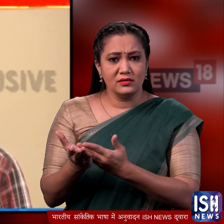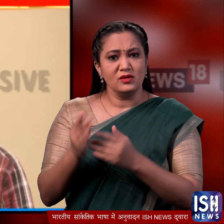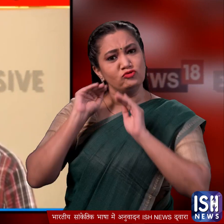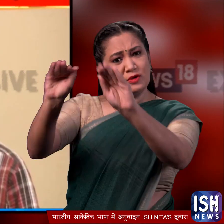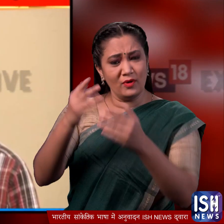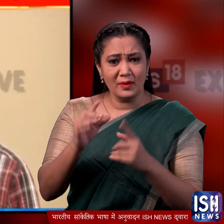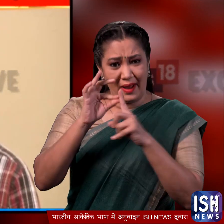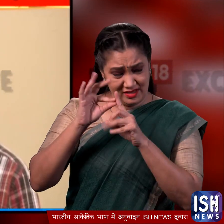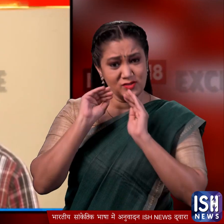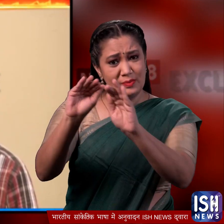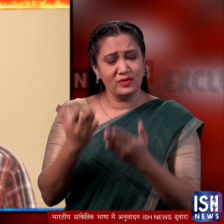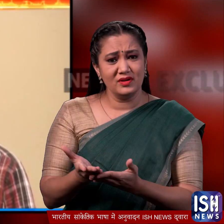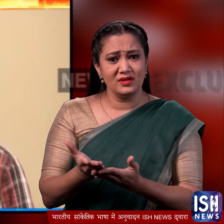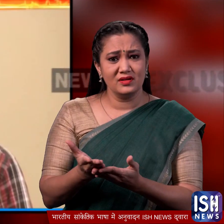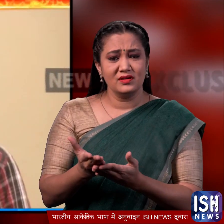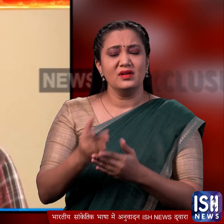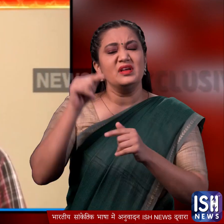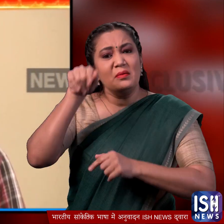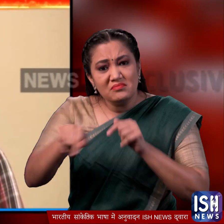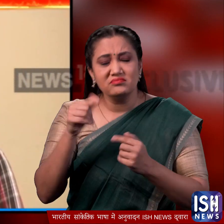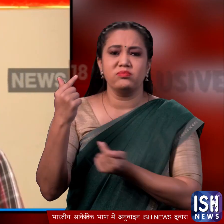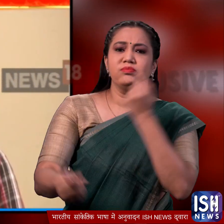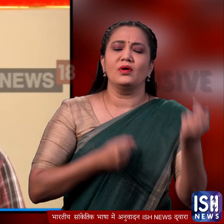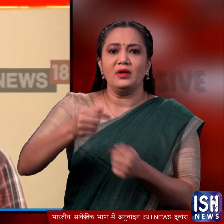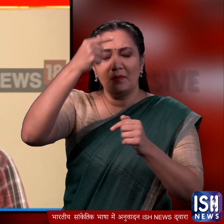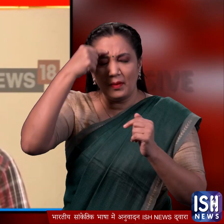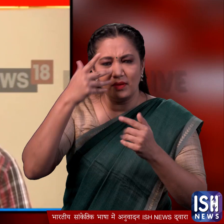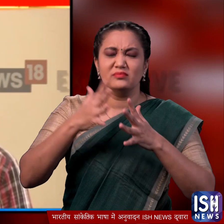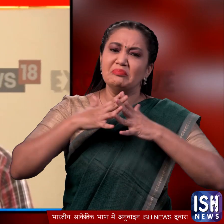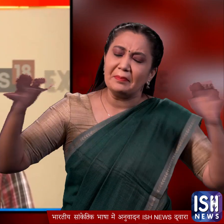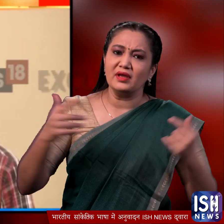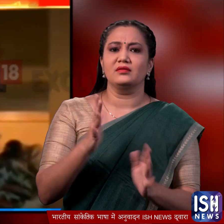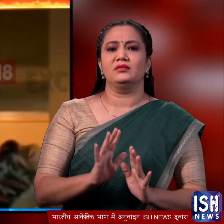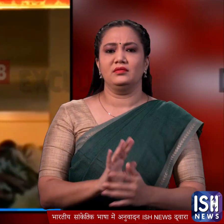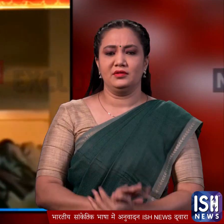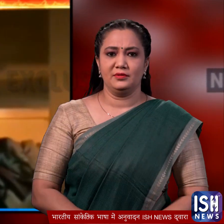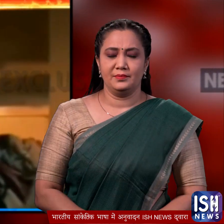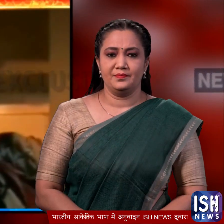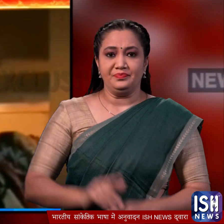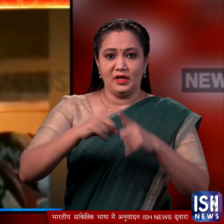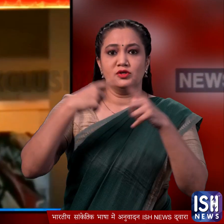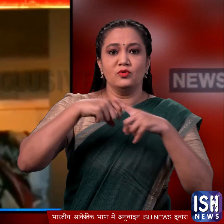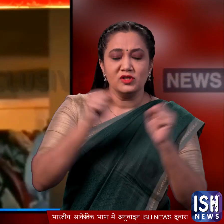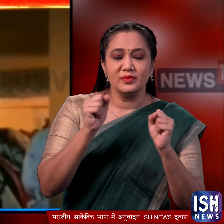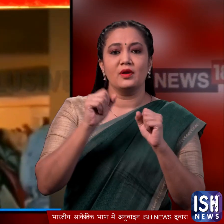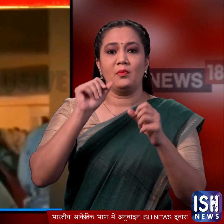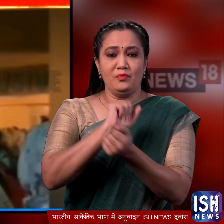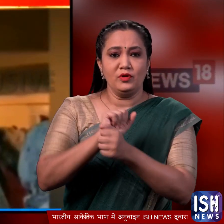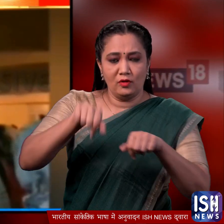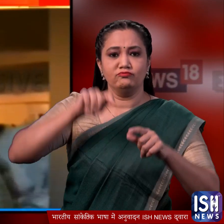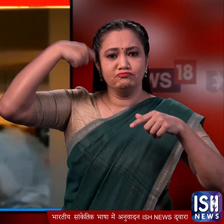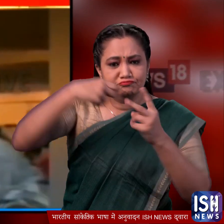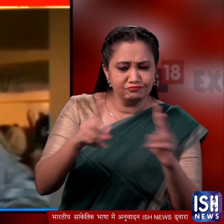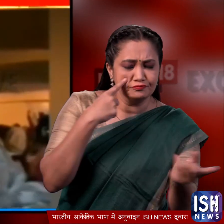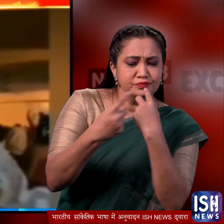कर रही हैं। ये इनके द्वारा जो प्रेरित राजनीति है, उसके कारण ही इस प्रकार की चीजें होती हैं। जम्मू कश्मीर पुलिस फिलहाल वीडियो की जांच कर रही